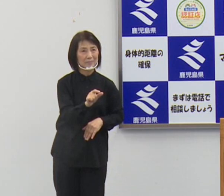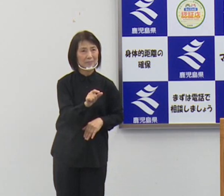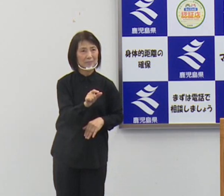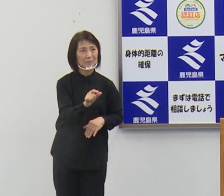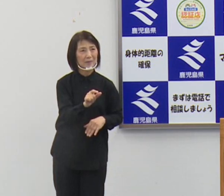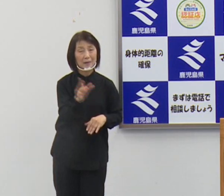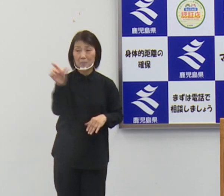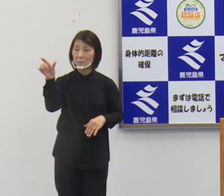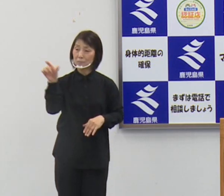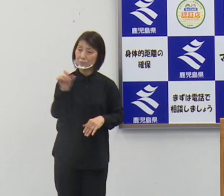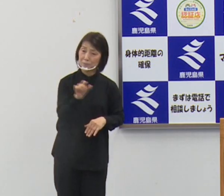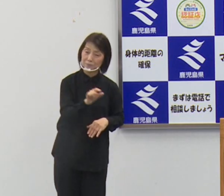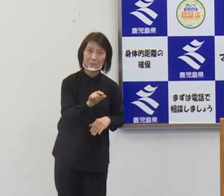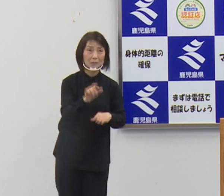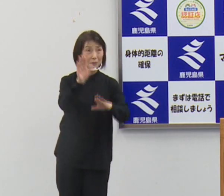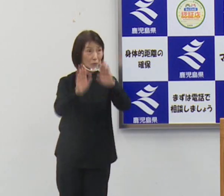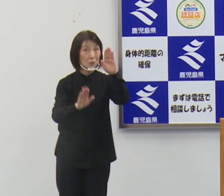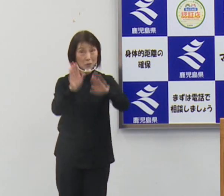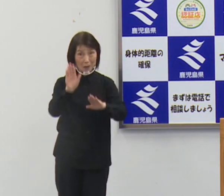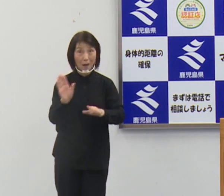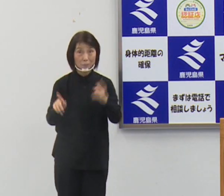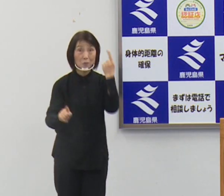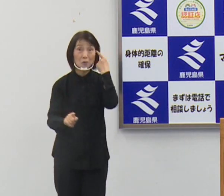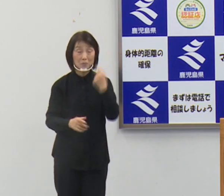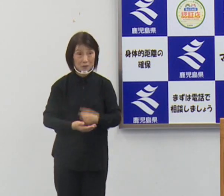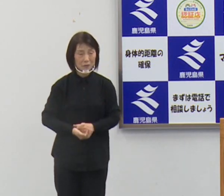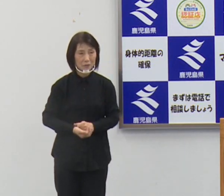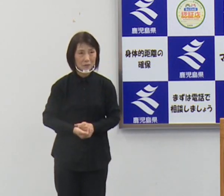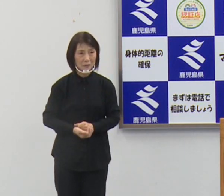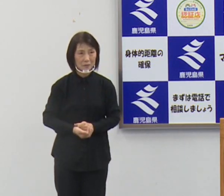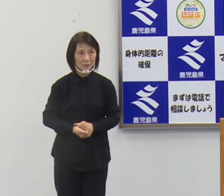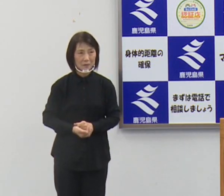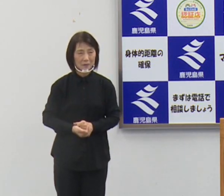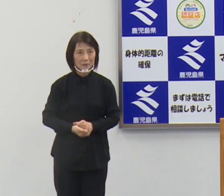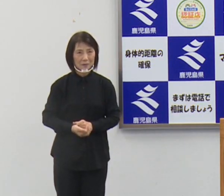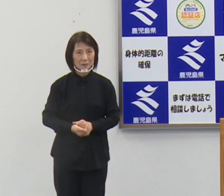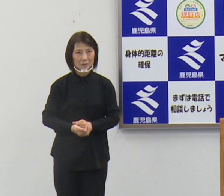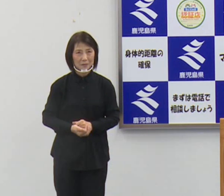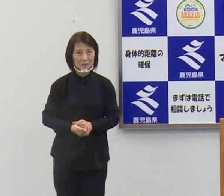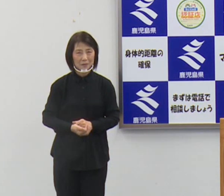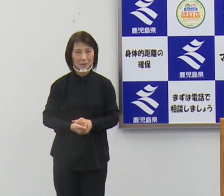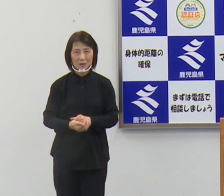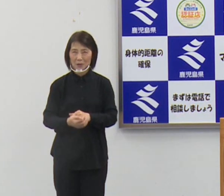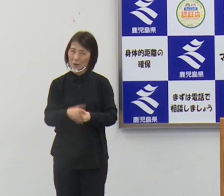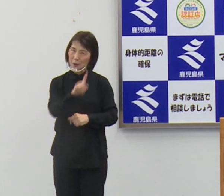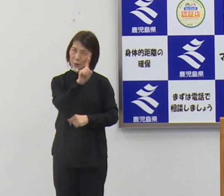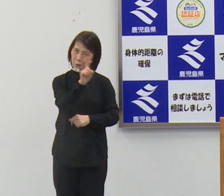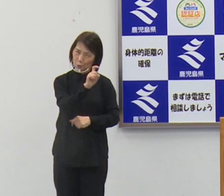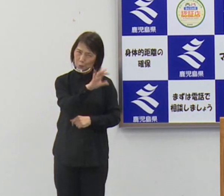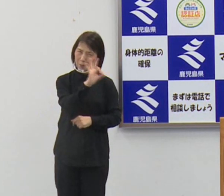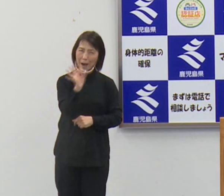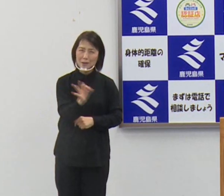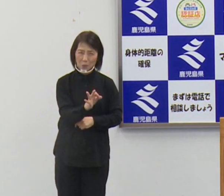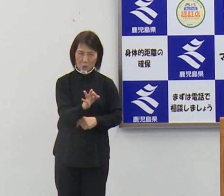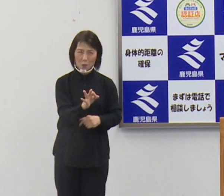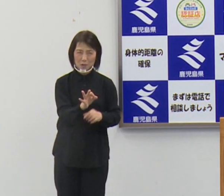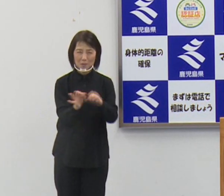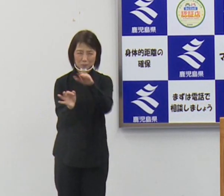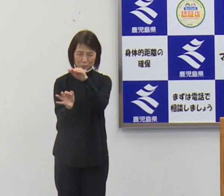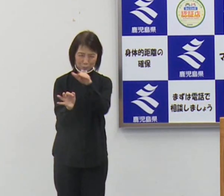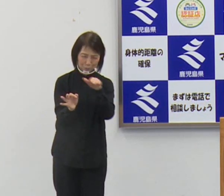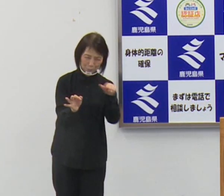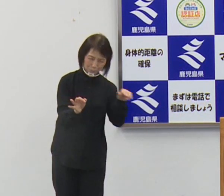下がってきているということだと思いますが、そうするとあとこれがさらに 20% ぐらい下がるとすると、